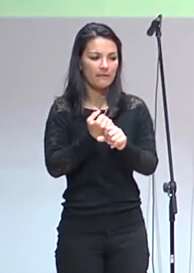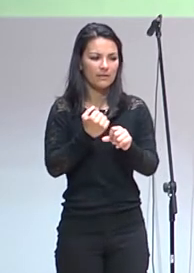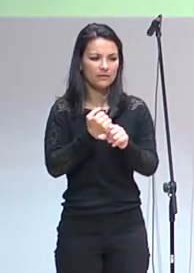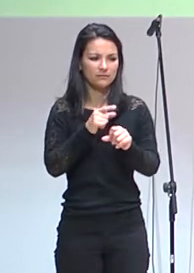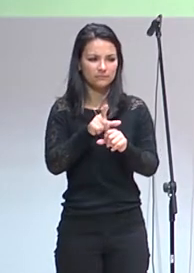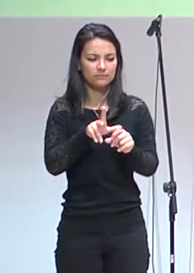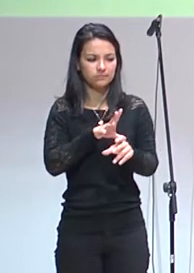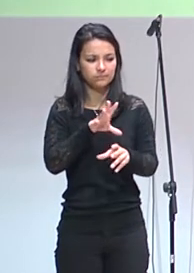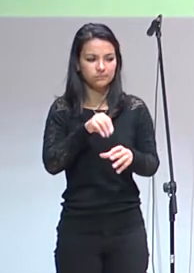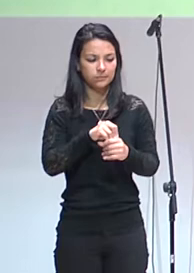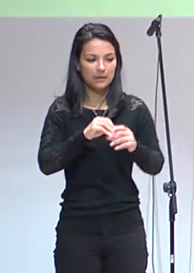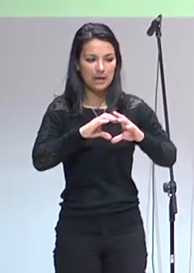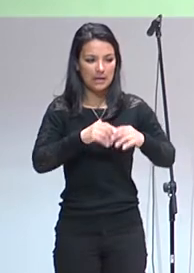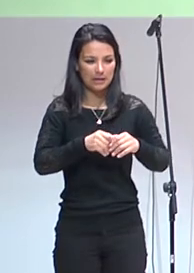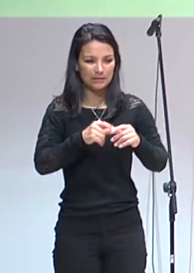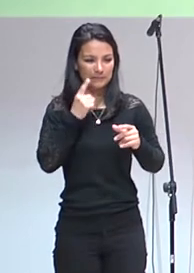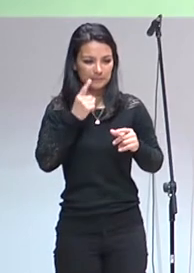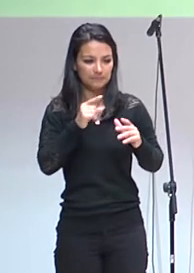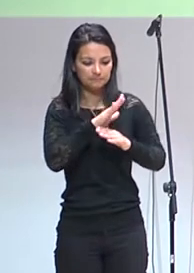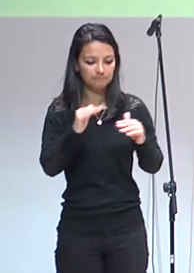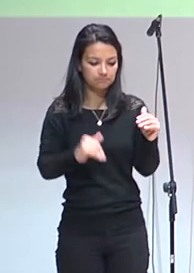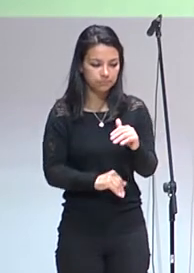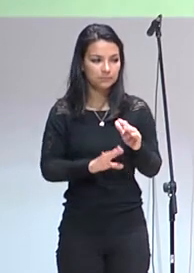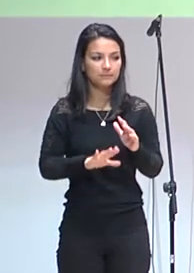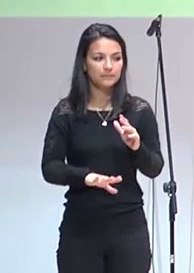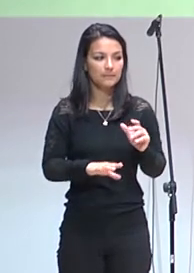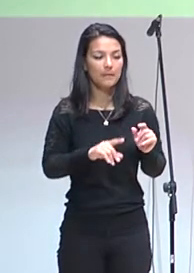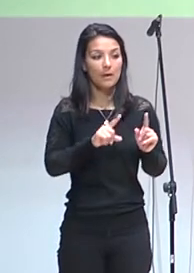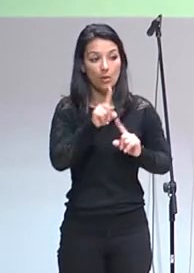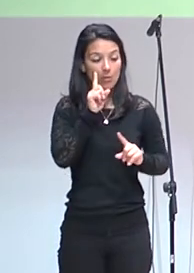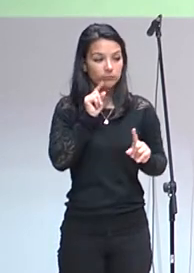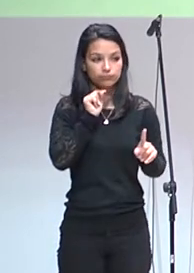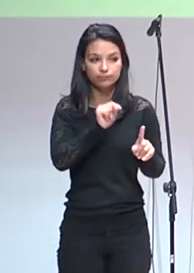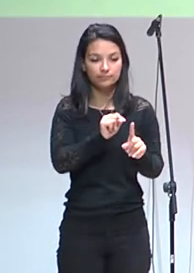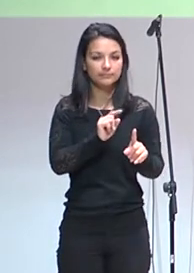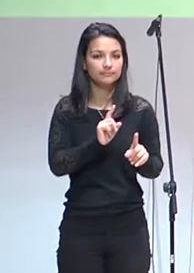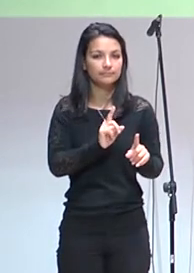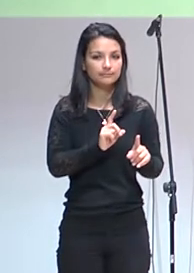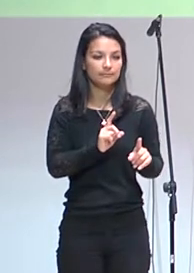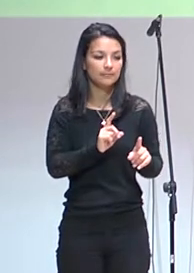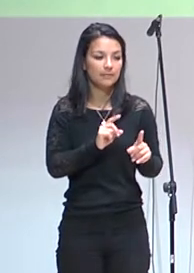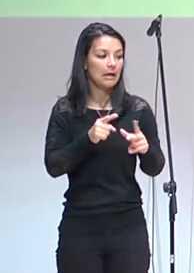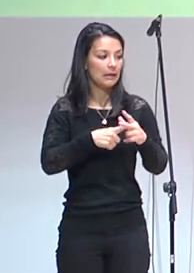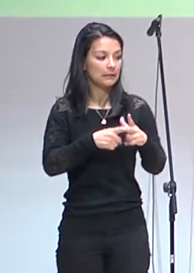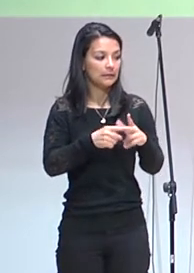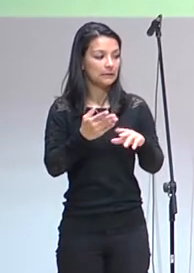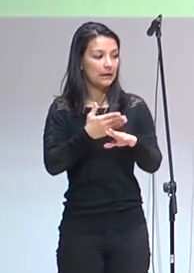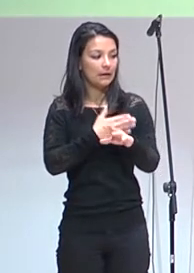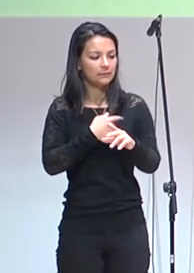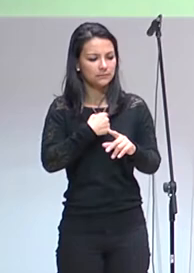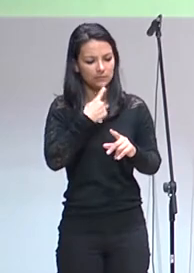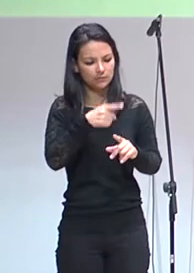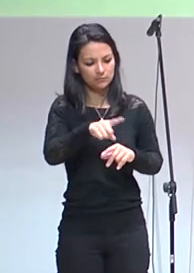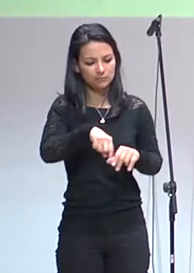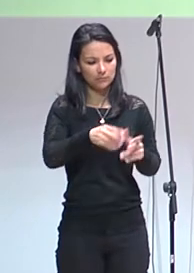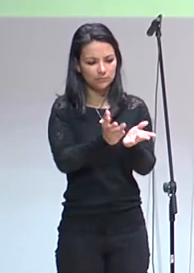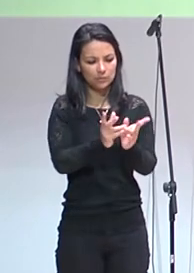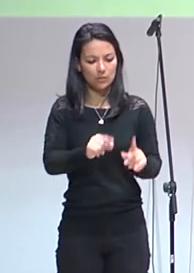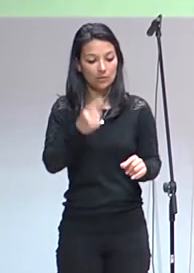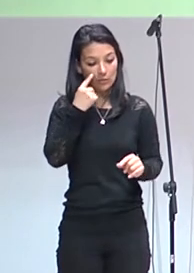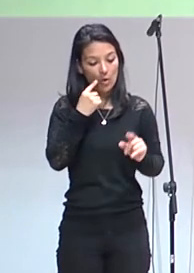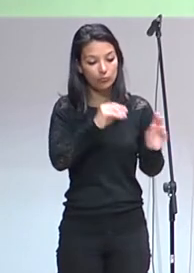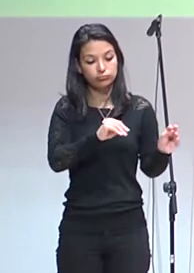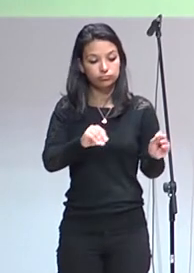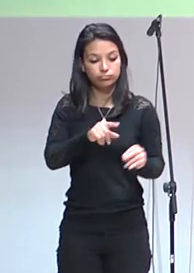la historia de las clases bajas. Tuvo un punto de referencia. Y en los talleres le decíamos a los chicos que era